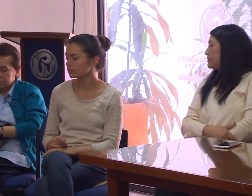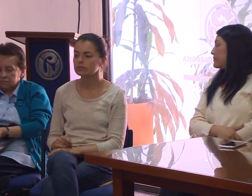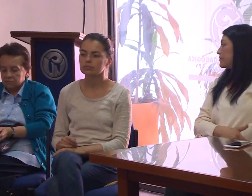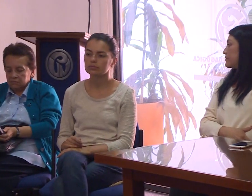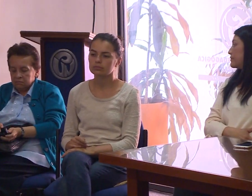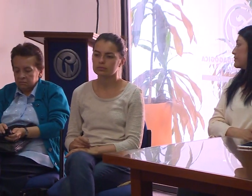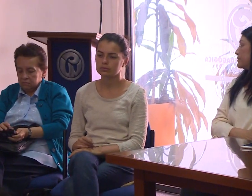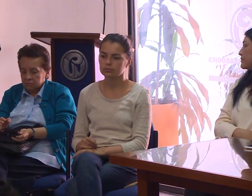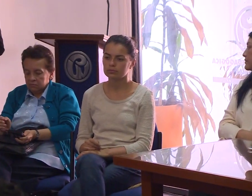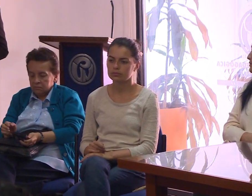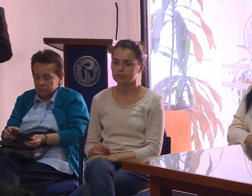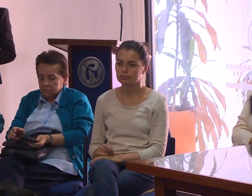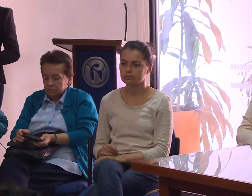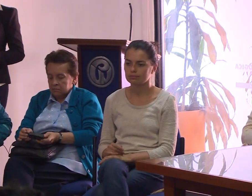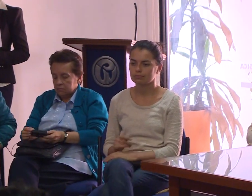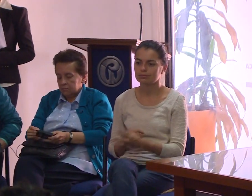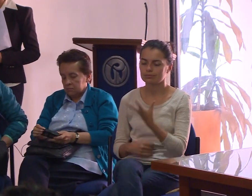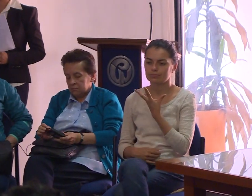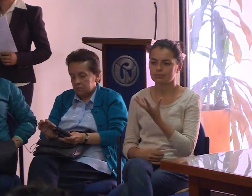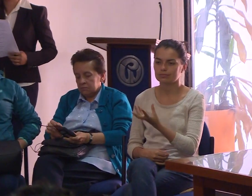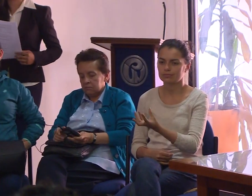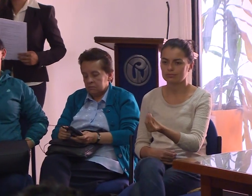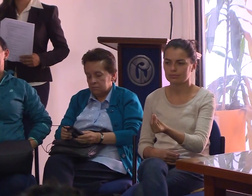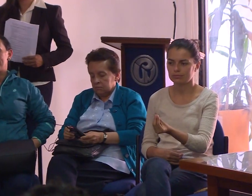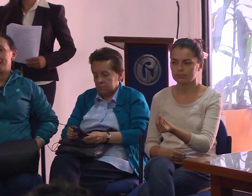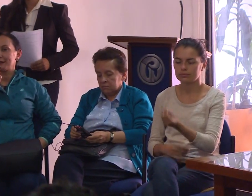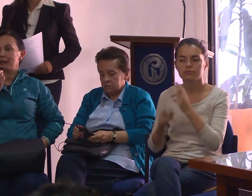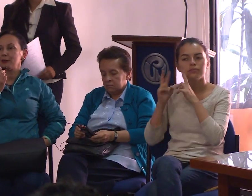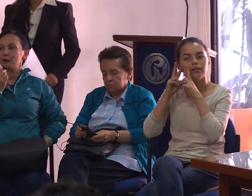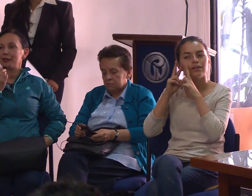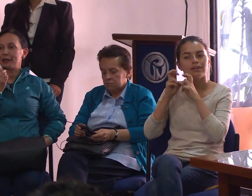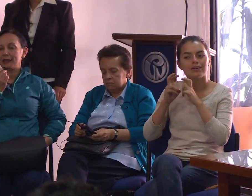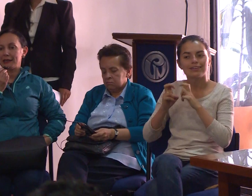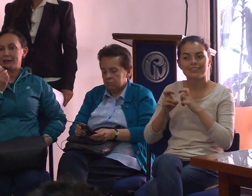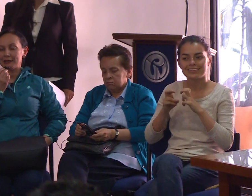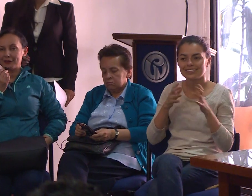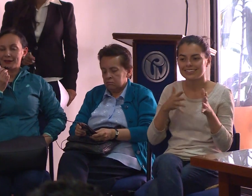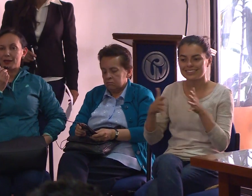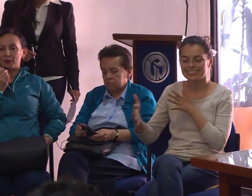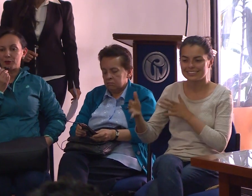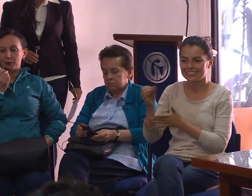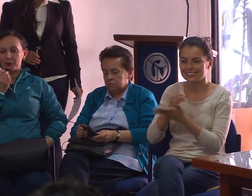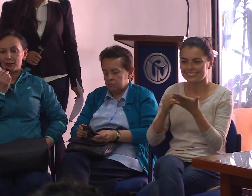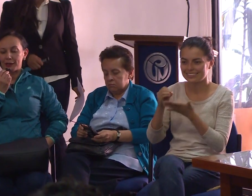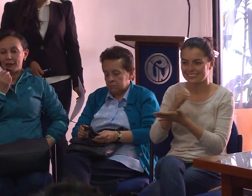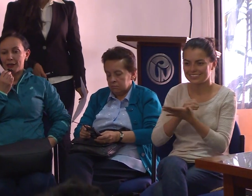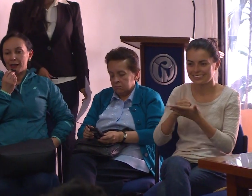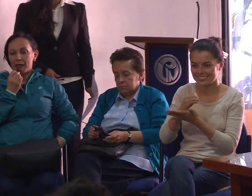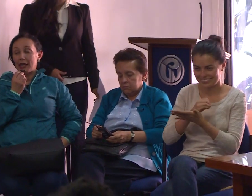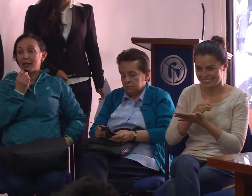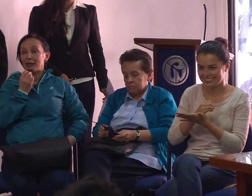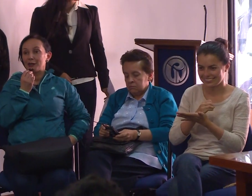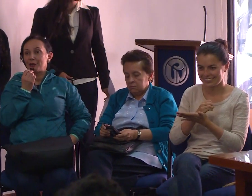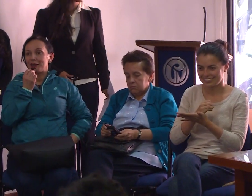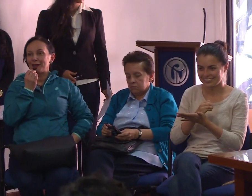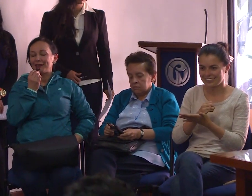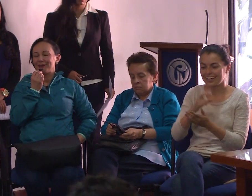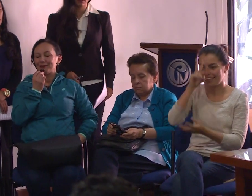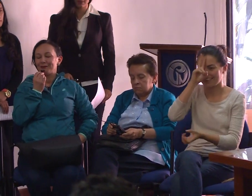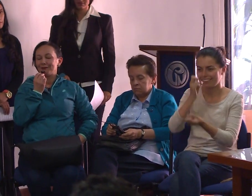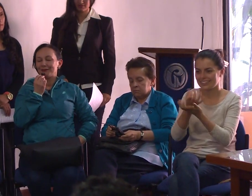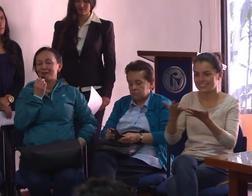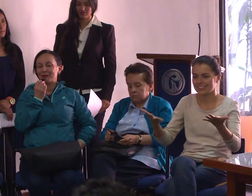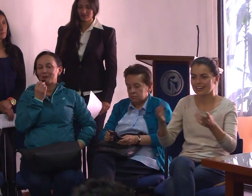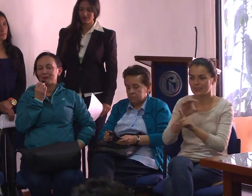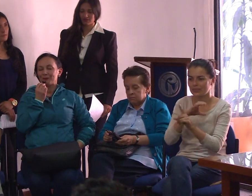Bien, desde el grupo de investigación Enseñanza de la Biología y Diversidad Biocultural,